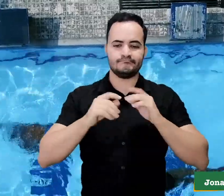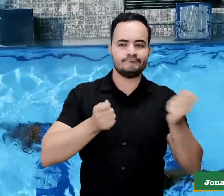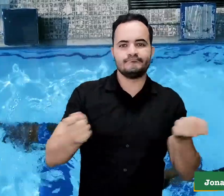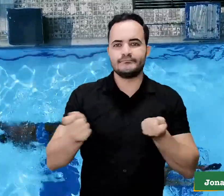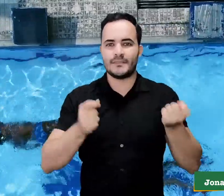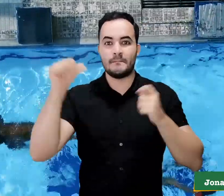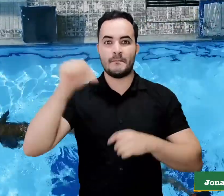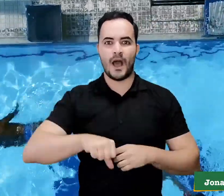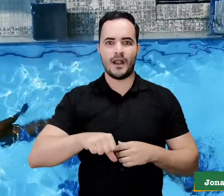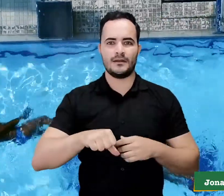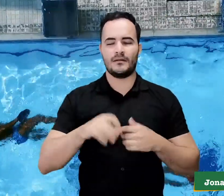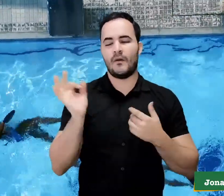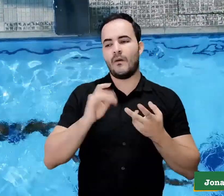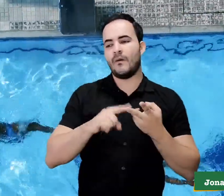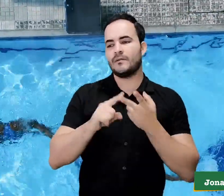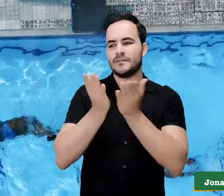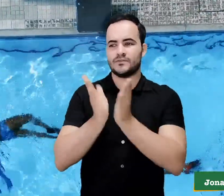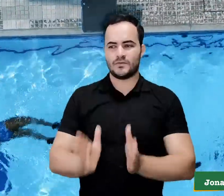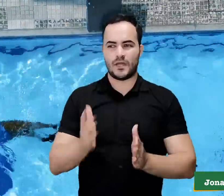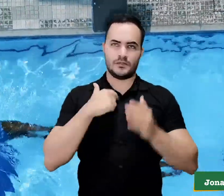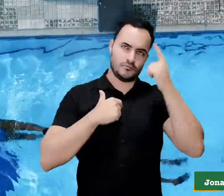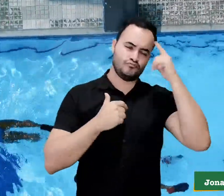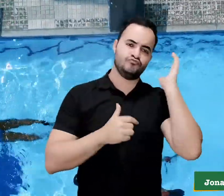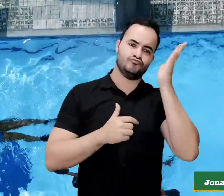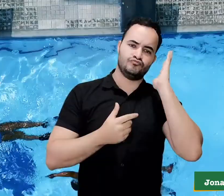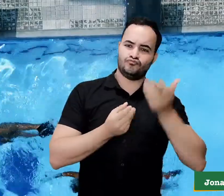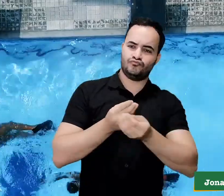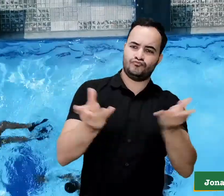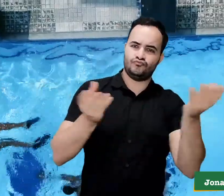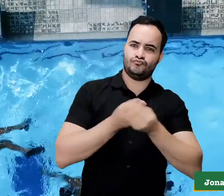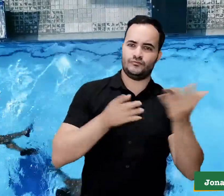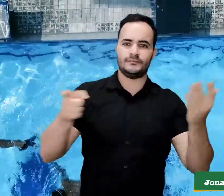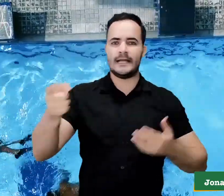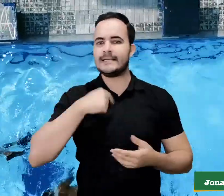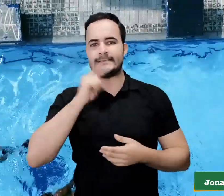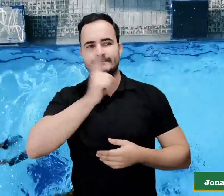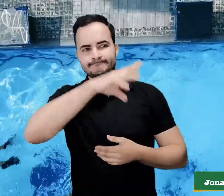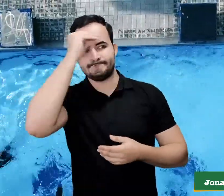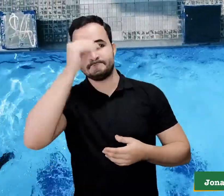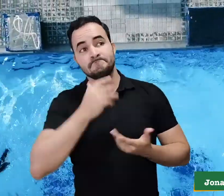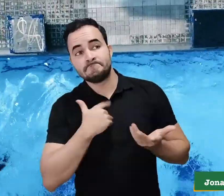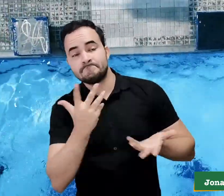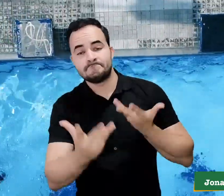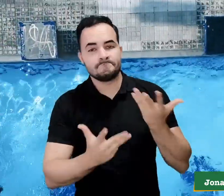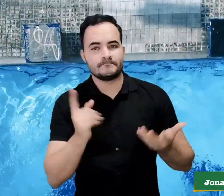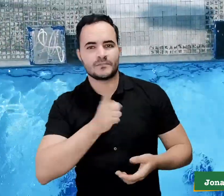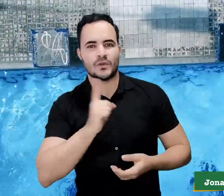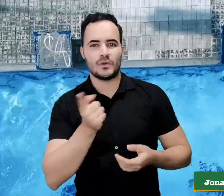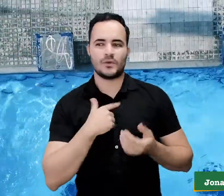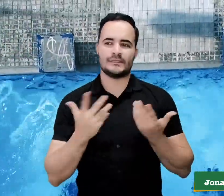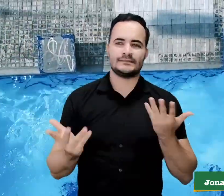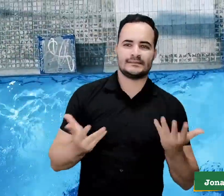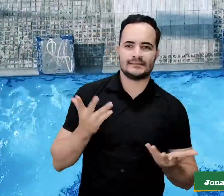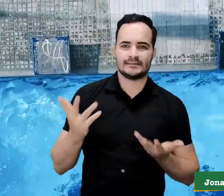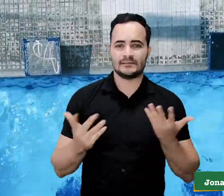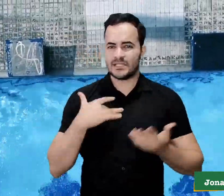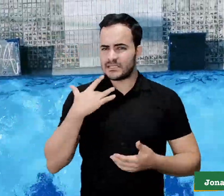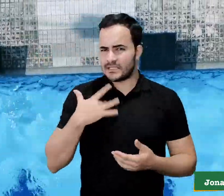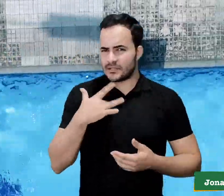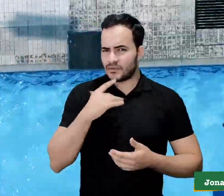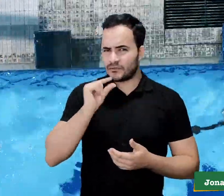por la forma en cómo uno está ofreciendo el contenido o sus aprendizajes. Entonces, de alguna